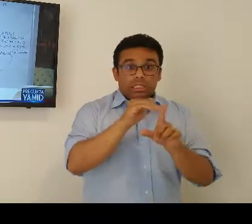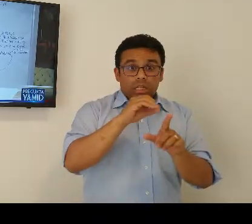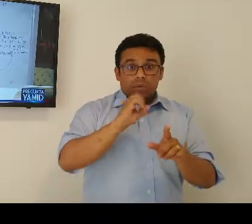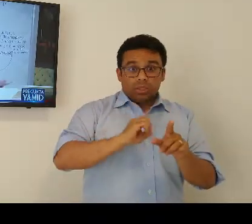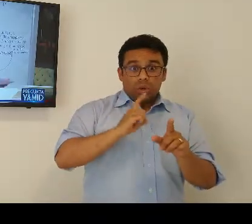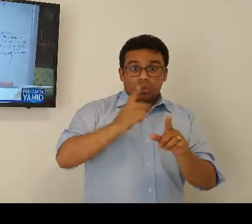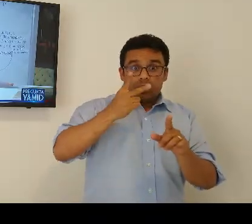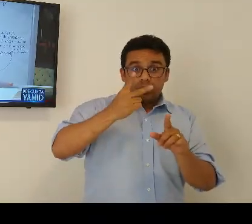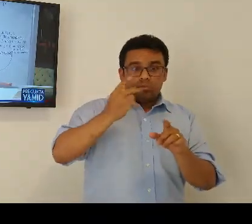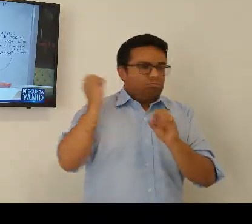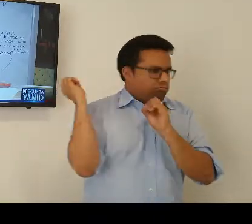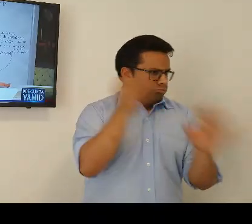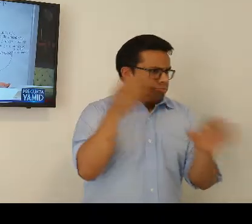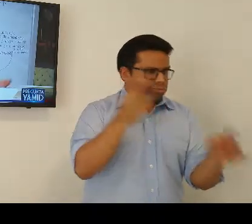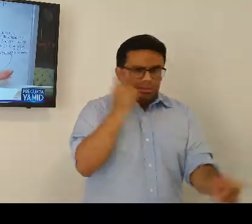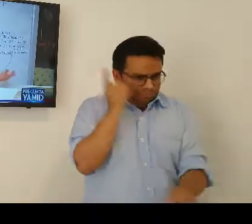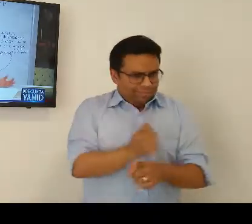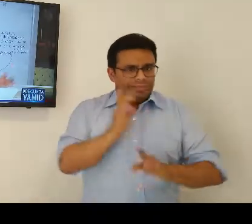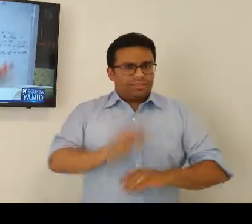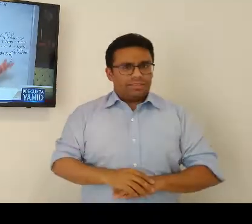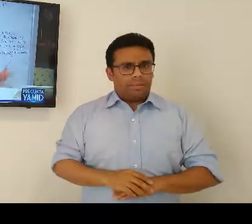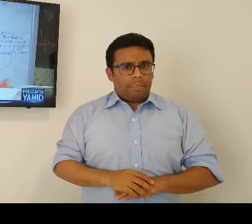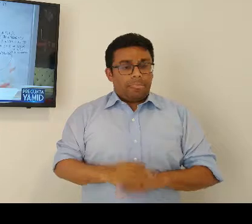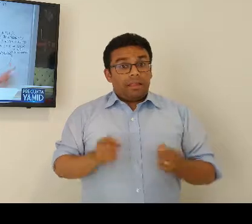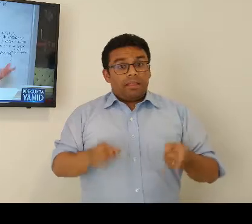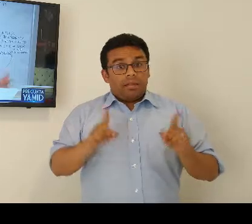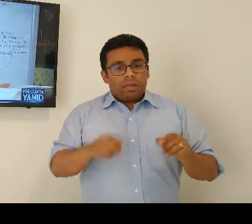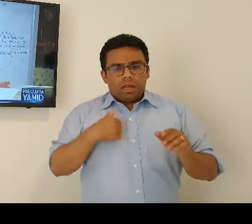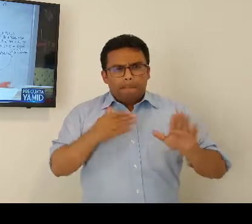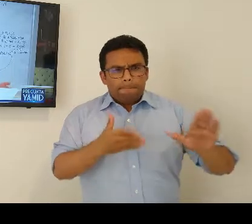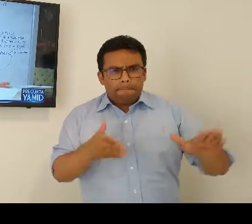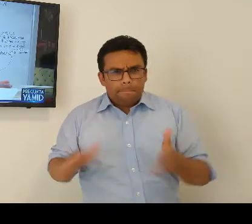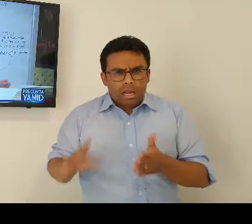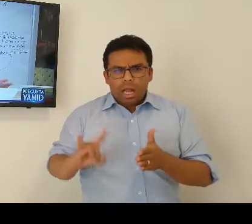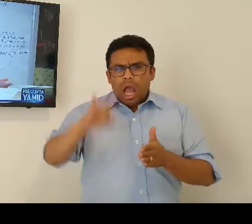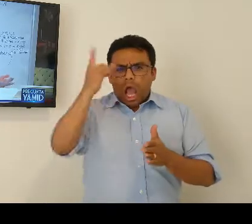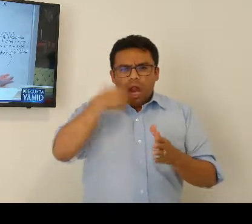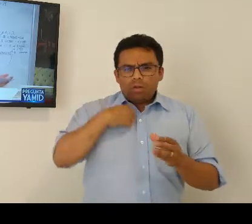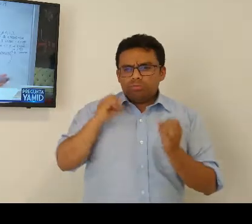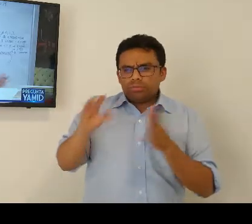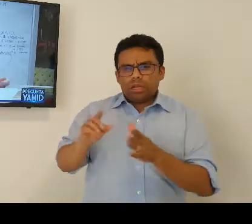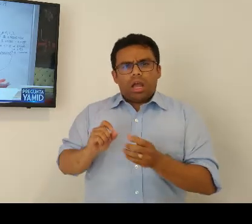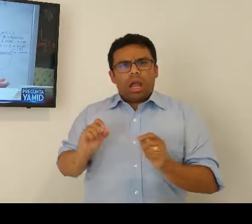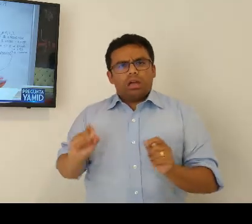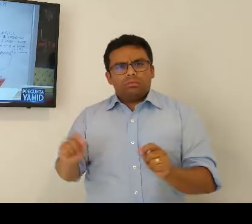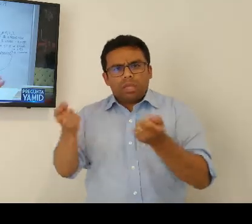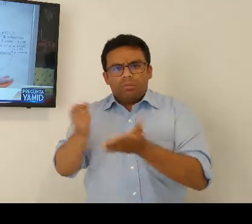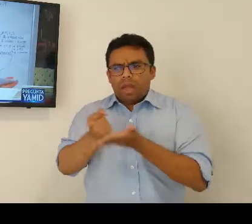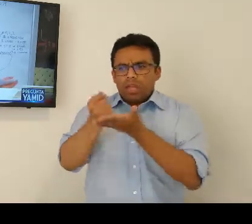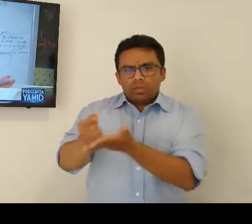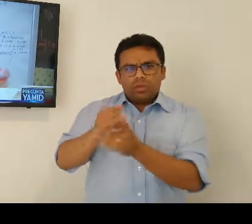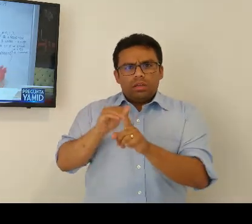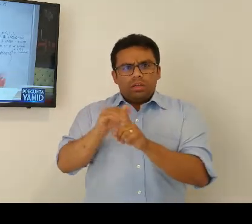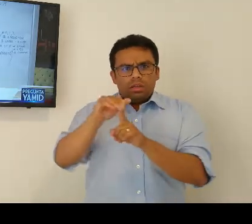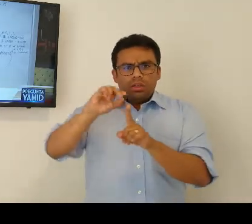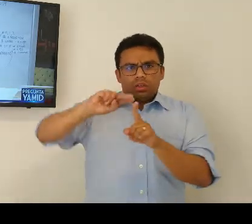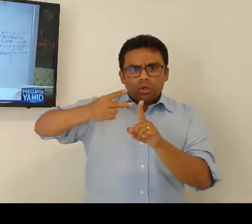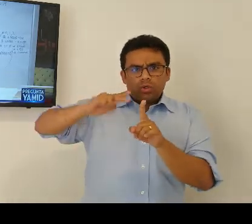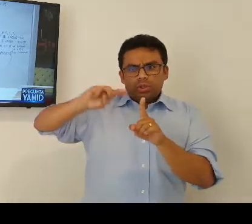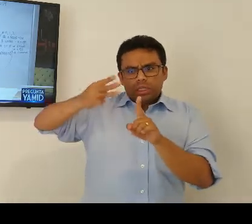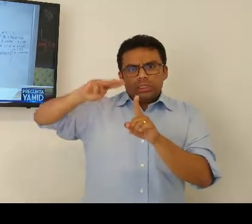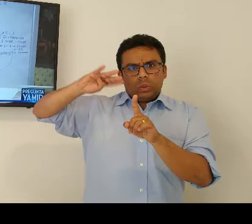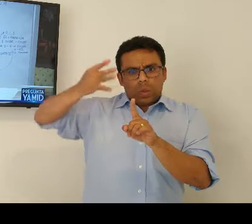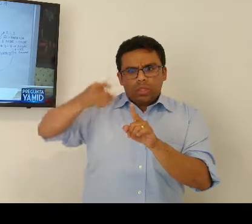es pasarle un plan de salvamento en servicios públicos, costos financieros, arrendamiento a la clase media, estrato 2 a 4,